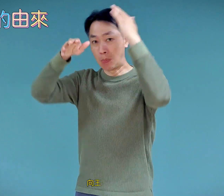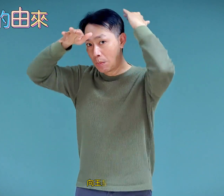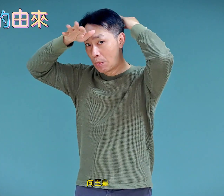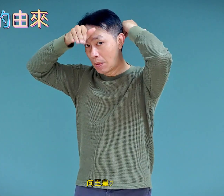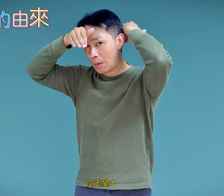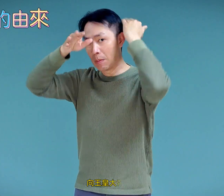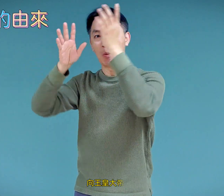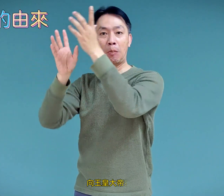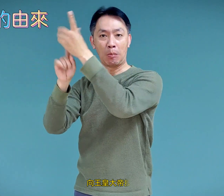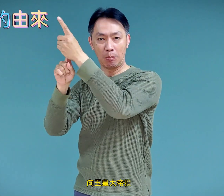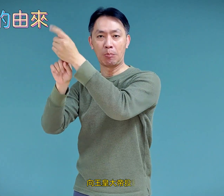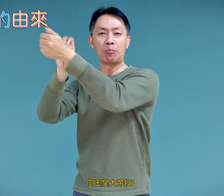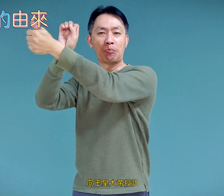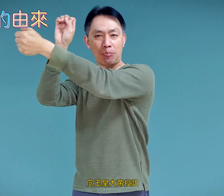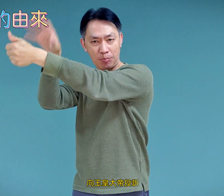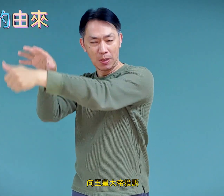向玉皇大帝投诉，